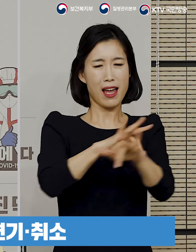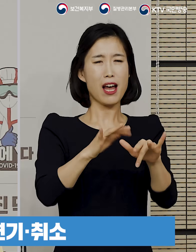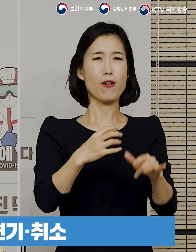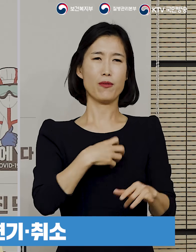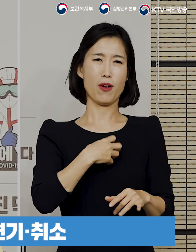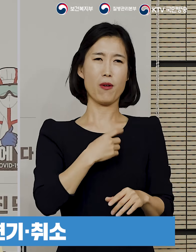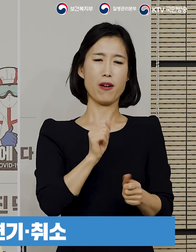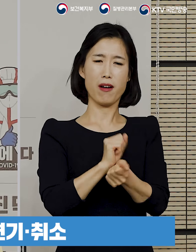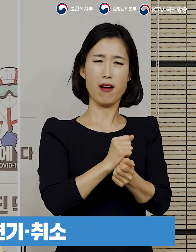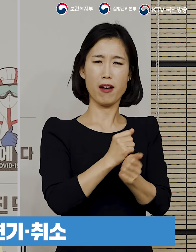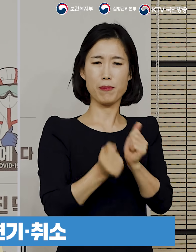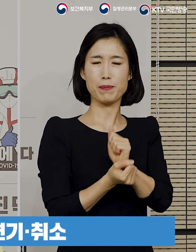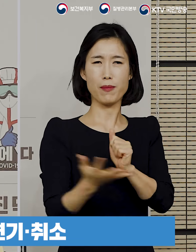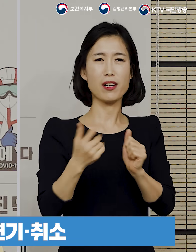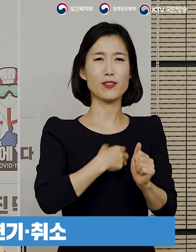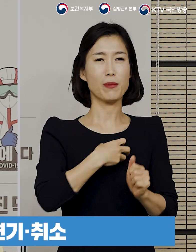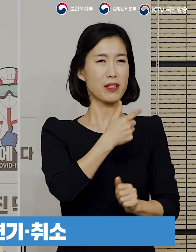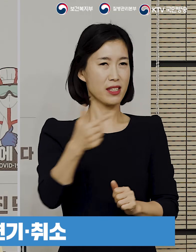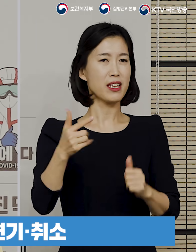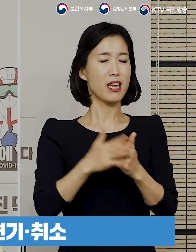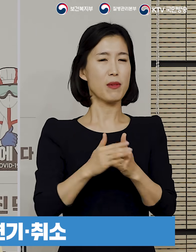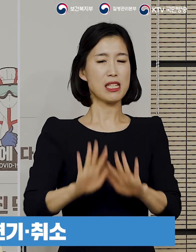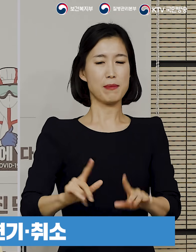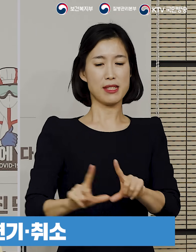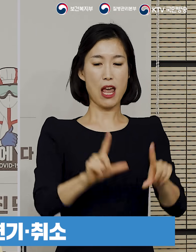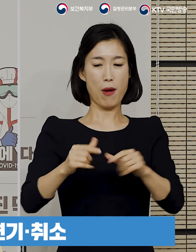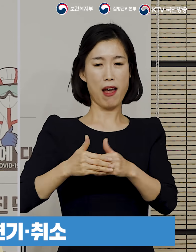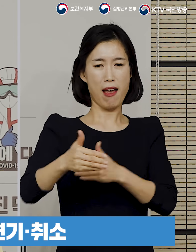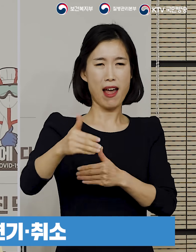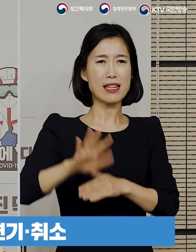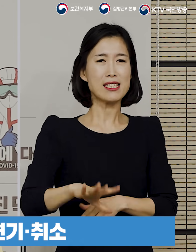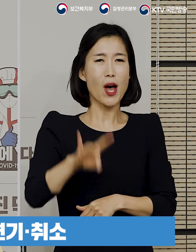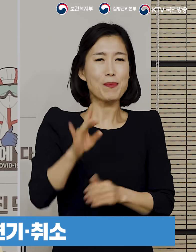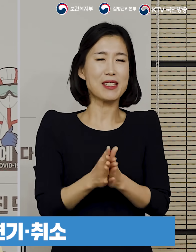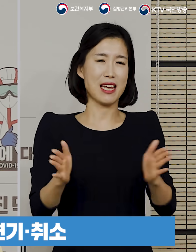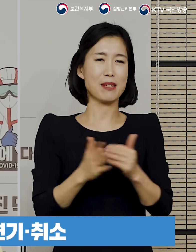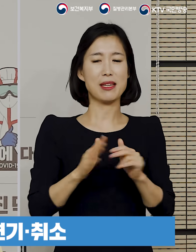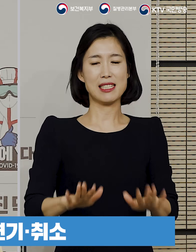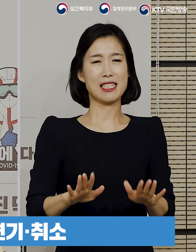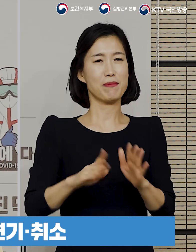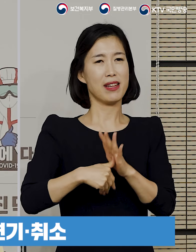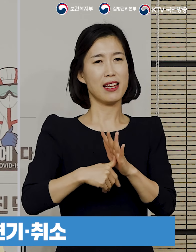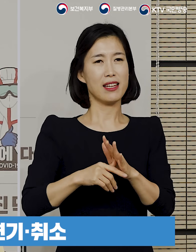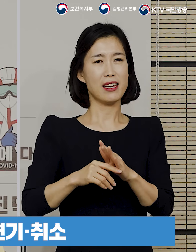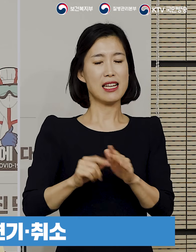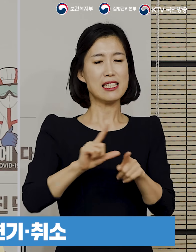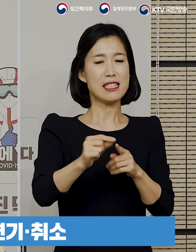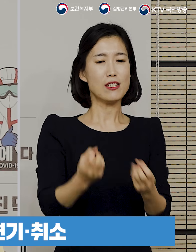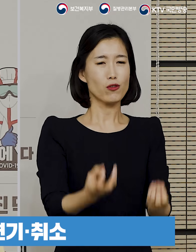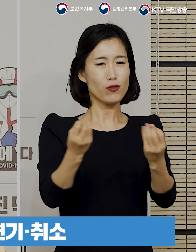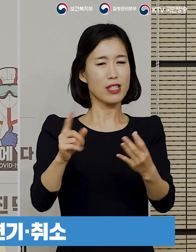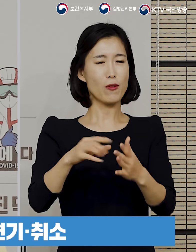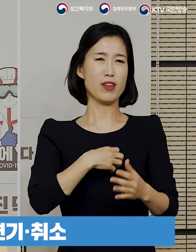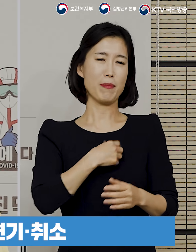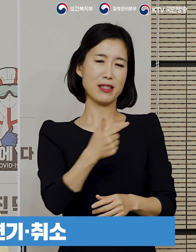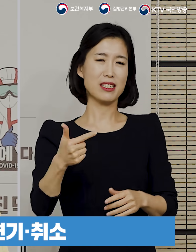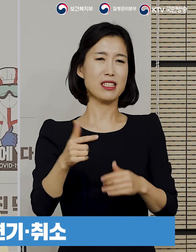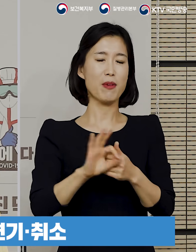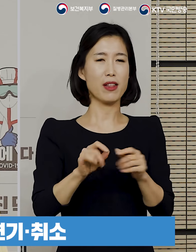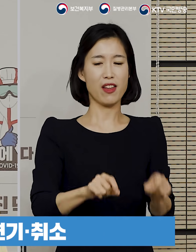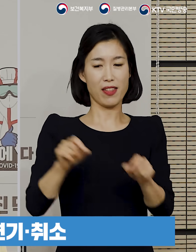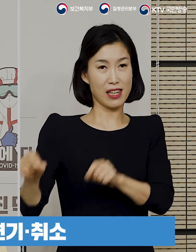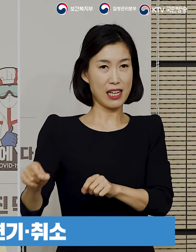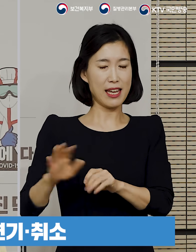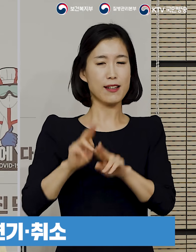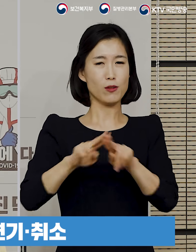대규모 인원이 밀집하는 등 감염 확산의 우려가 있으므로 생활 속 거리두기 초기인 현 단계에서는